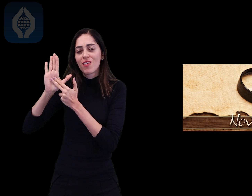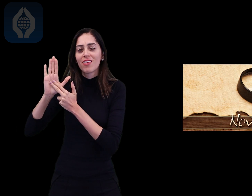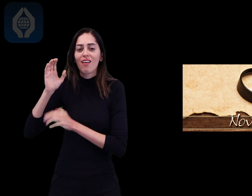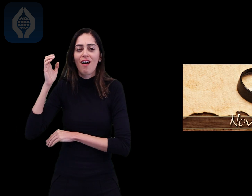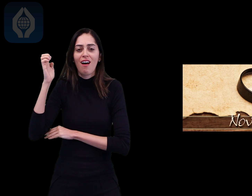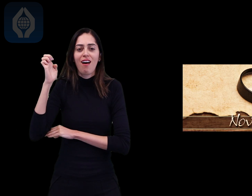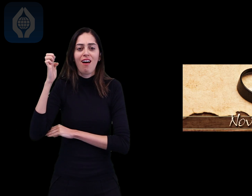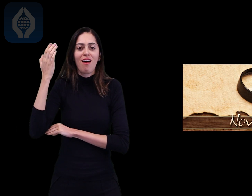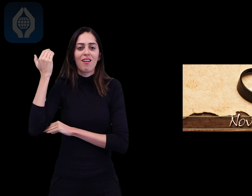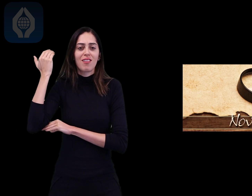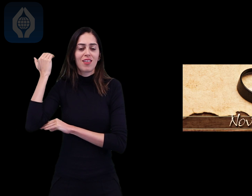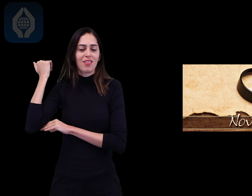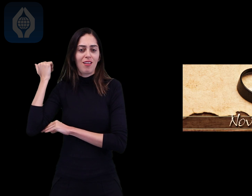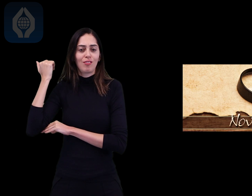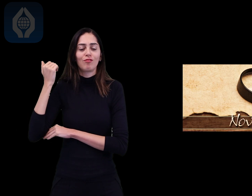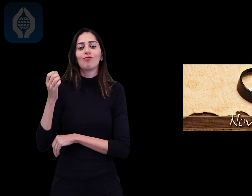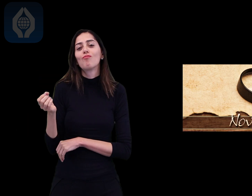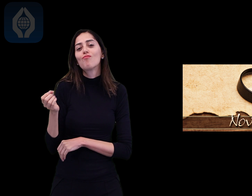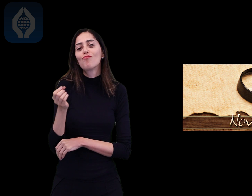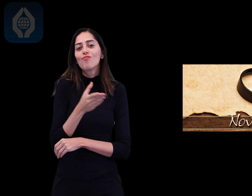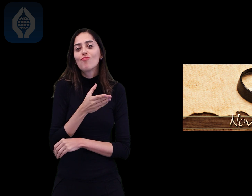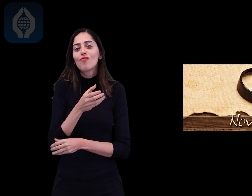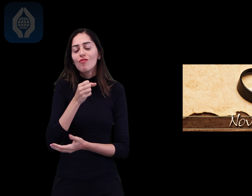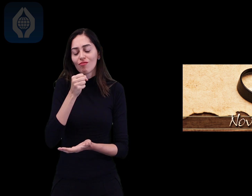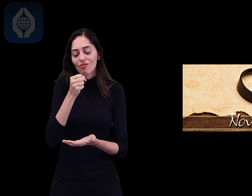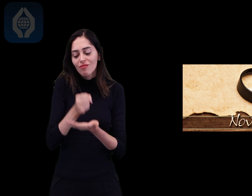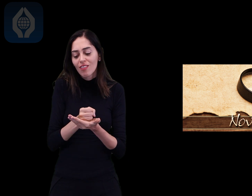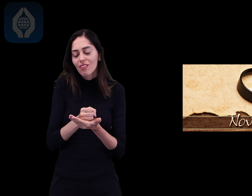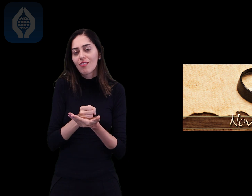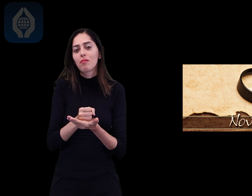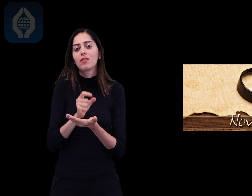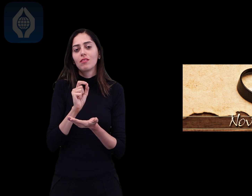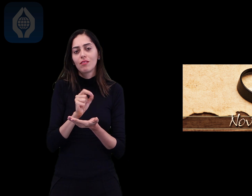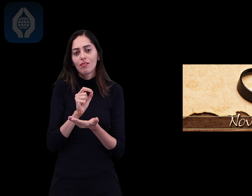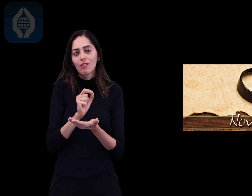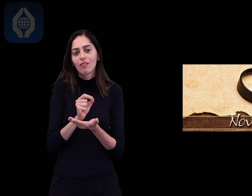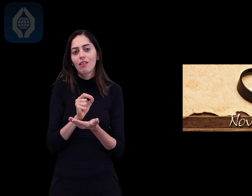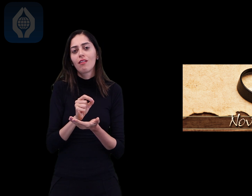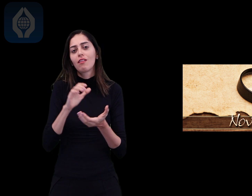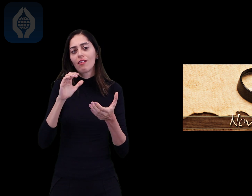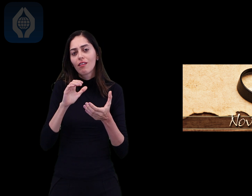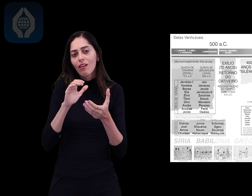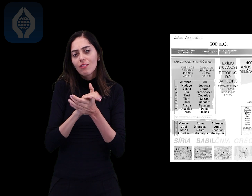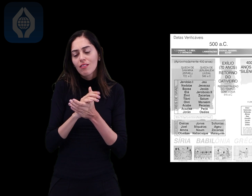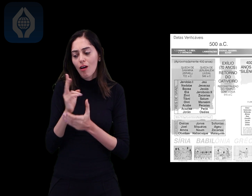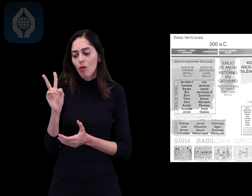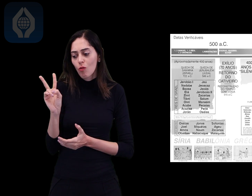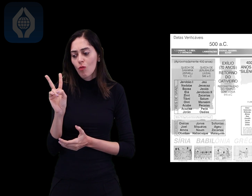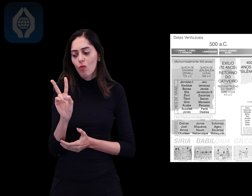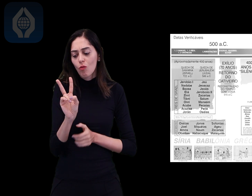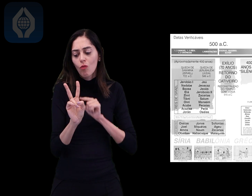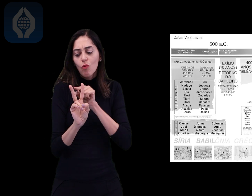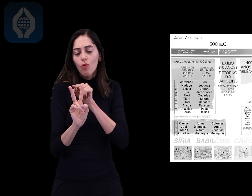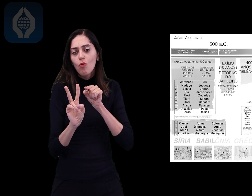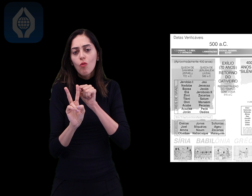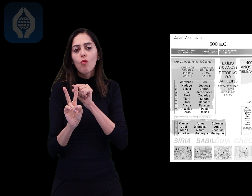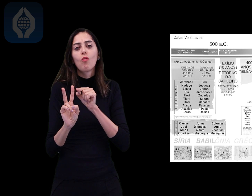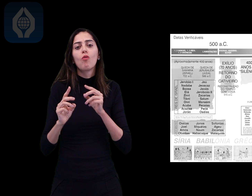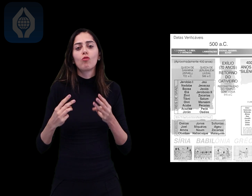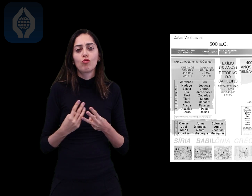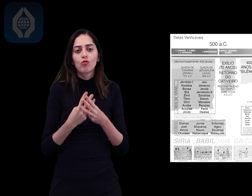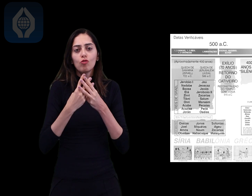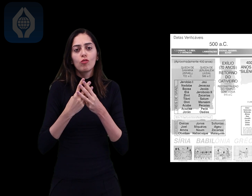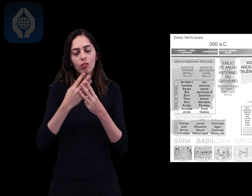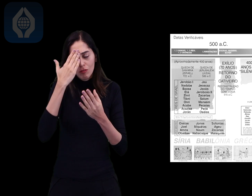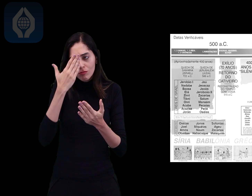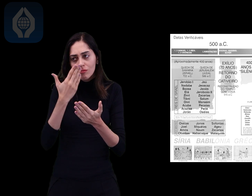Nós agora começaremos nosso estudo no Novo Testamento com a história de um casal de judeus idosos que criam em Deus e